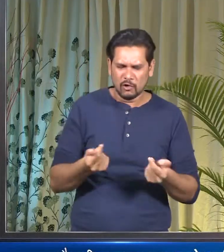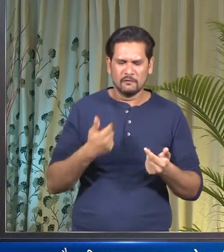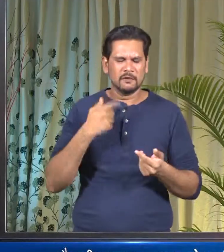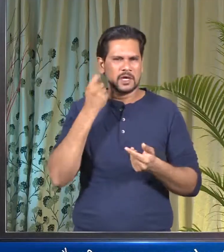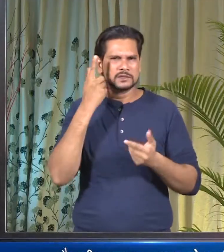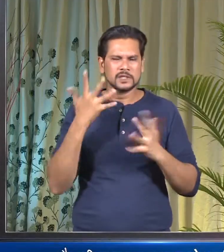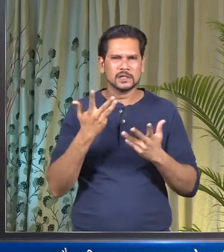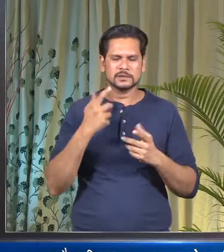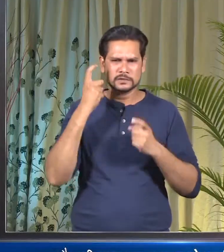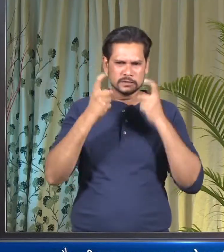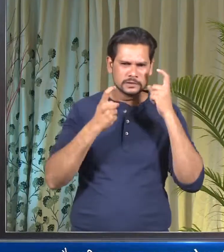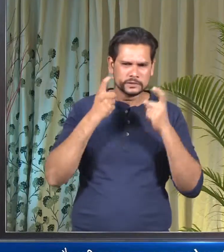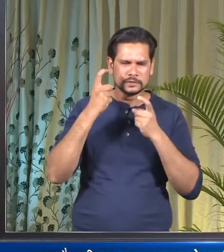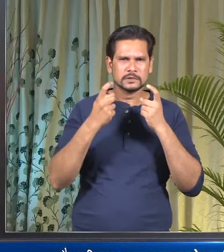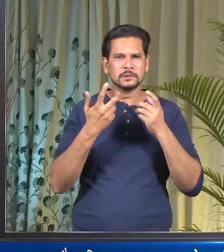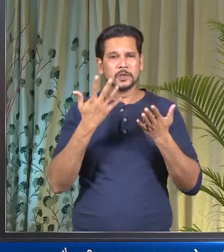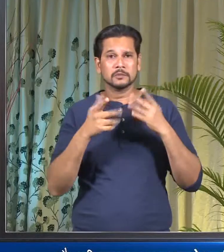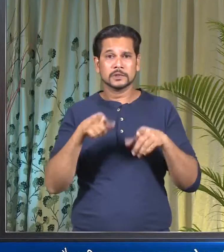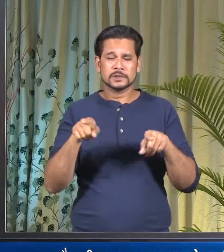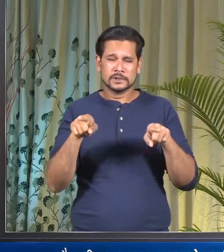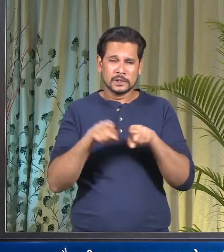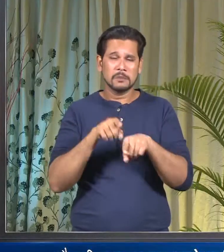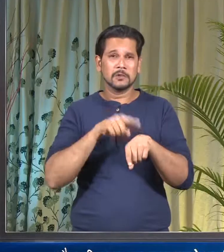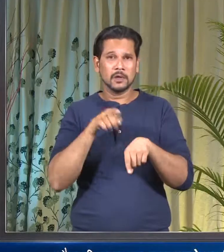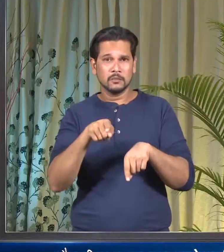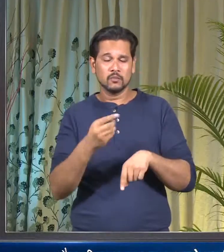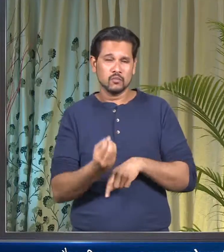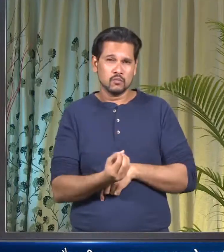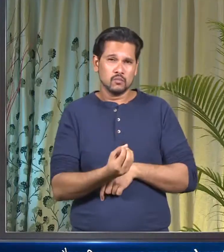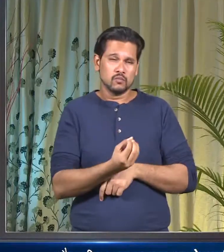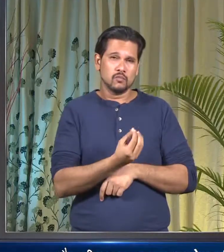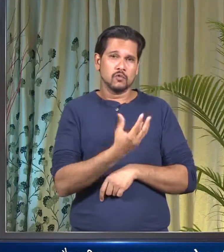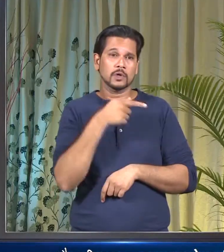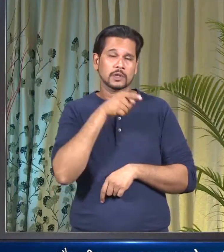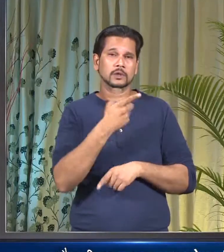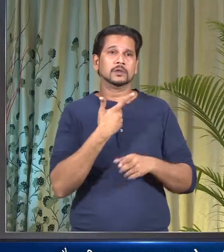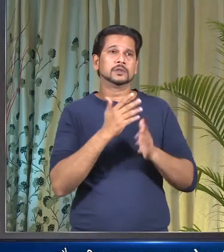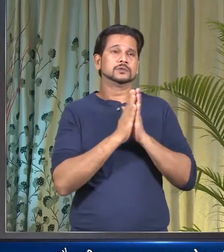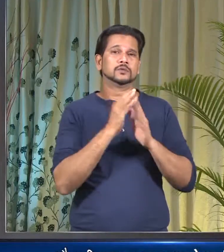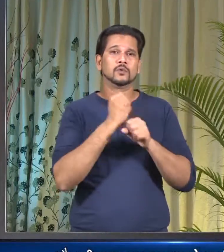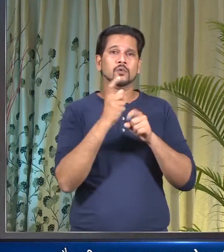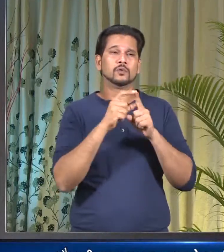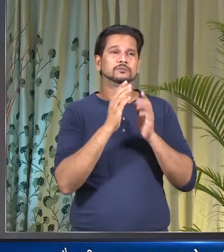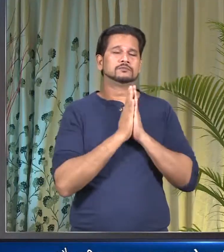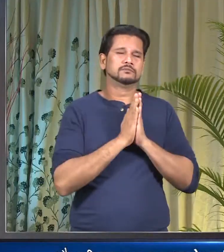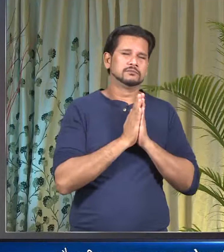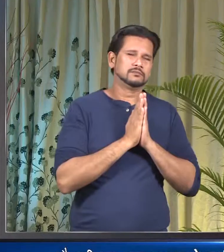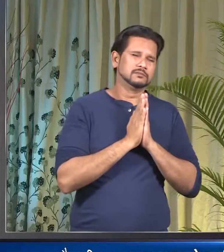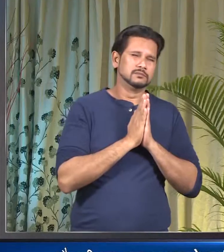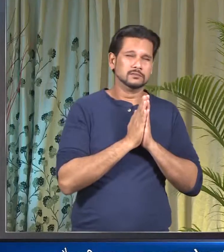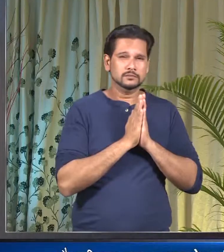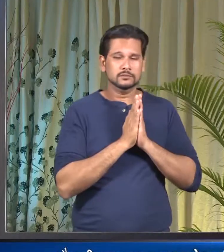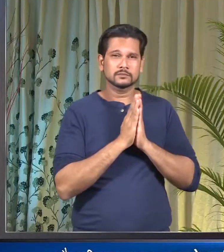और उसी समझ सुबह सुबह आपने अपनी प्रार्थना में इश्वर के सामने वो बात रख दी